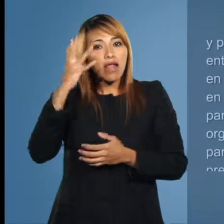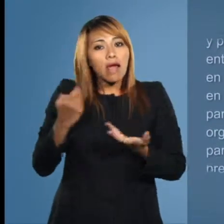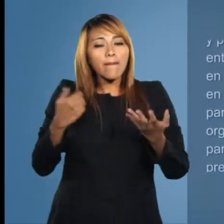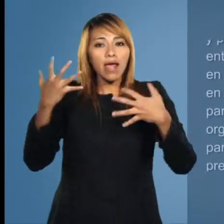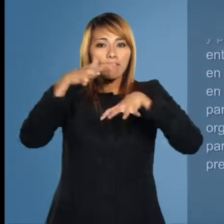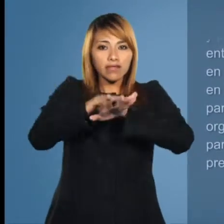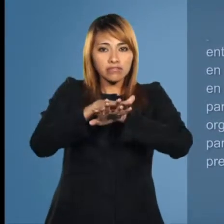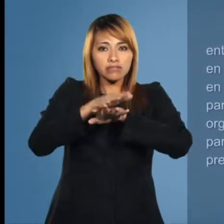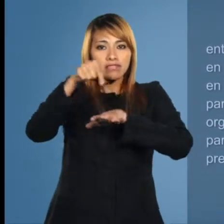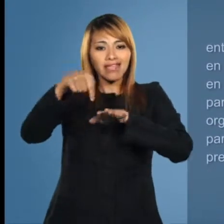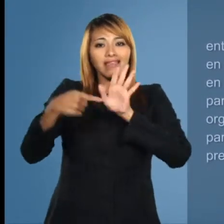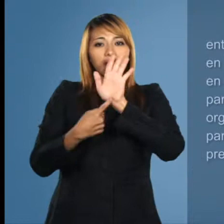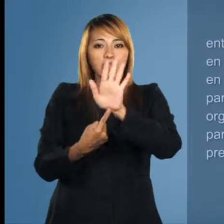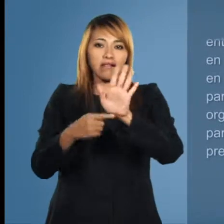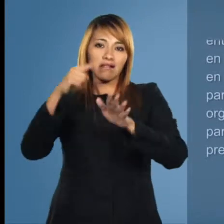la aplicación de la presente ley.